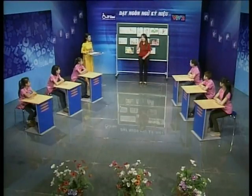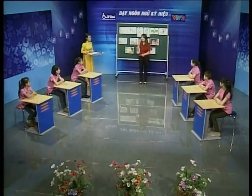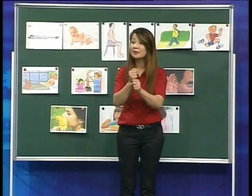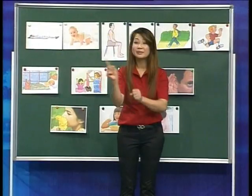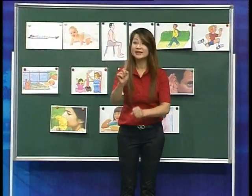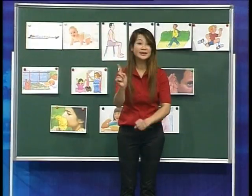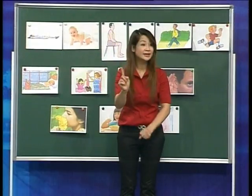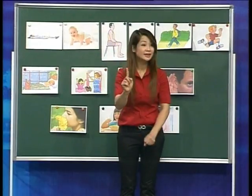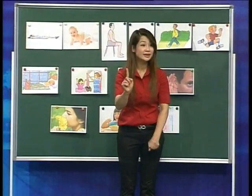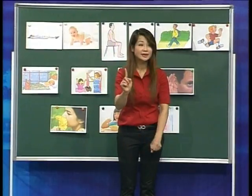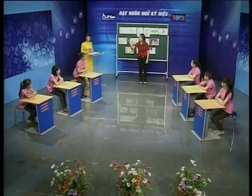Mắt chúng ta còn làm gì nữa không ạ các em